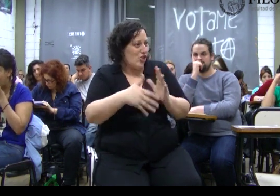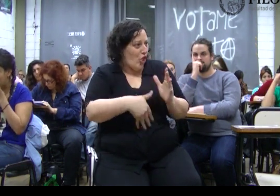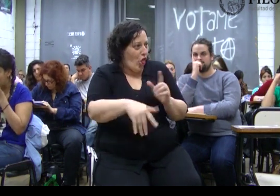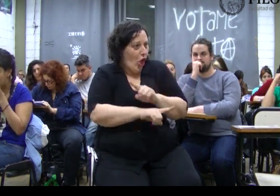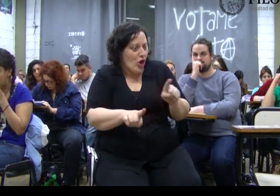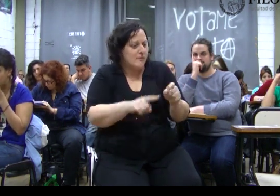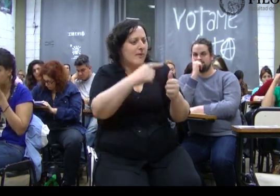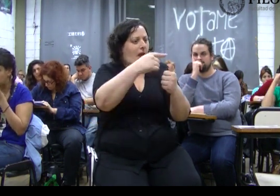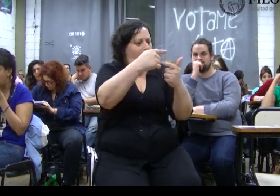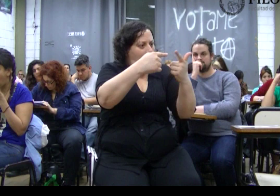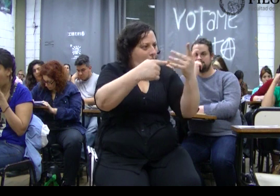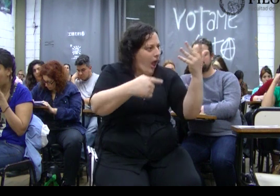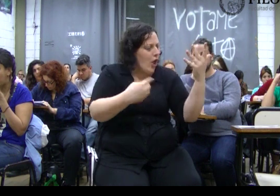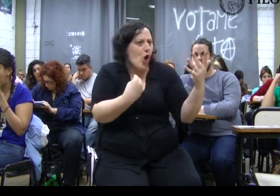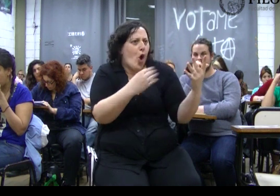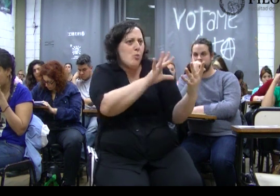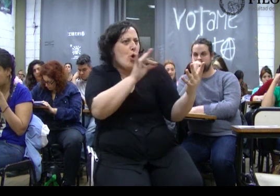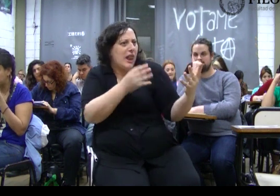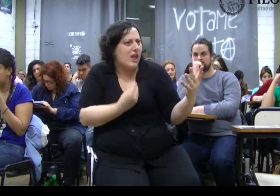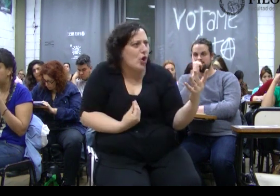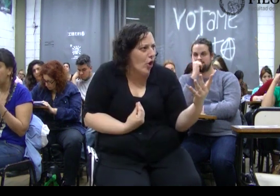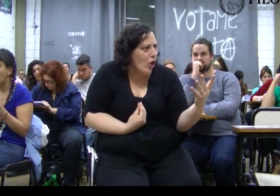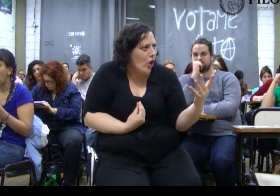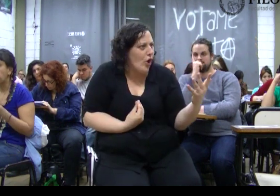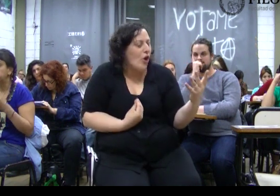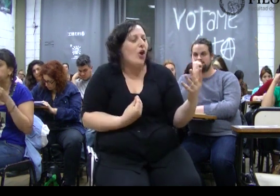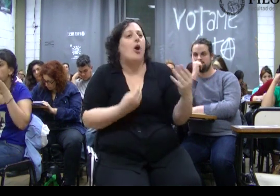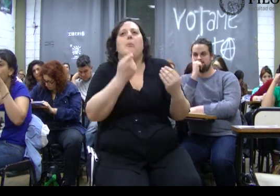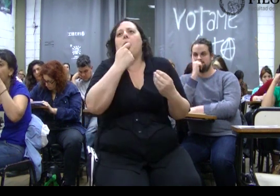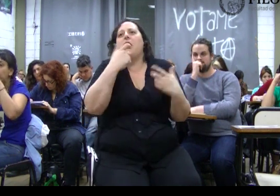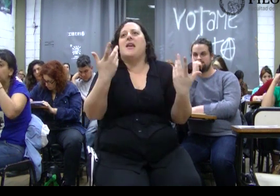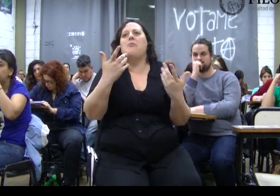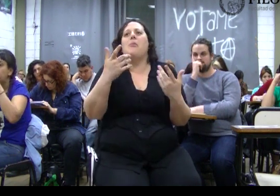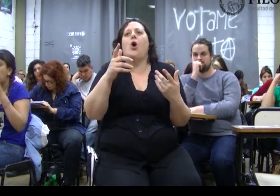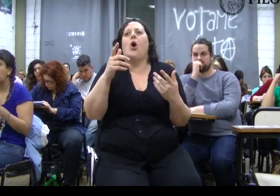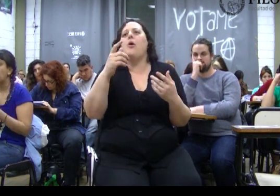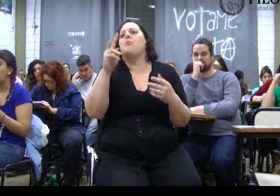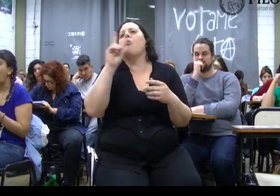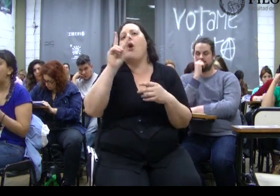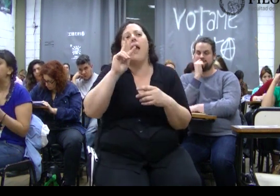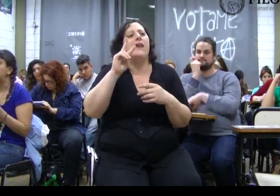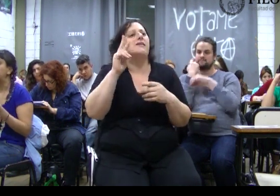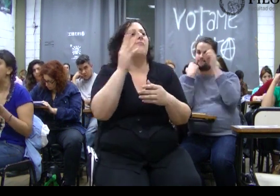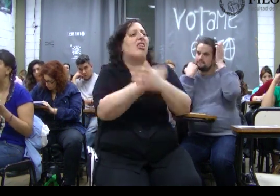decíamos, ¿qué pasa con las compañeras con discapacidad intelectual